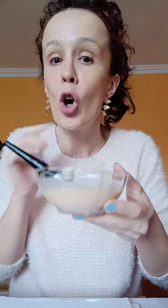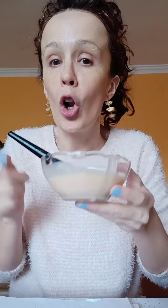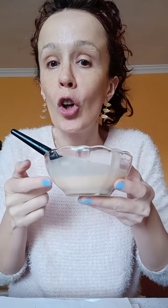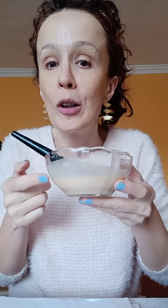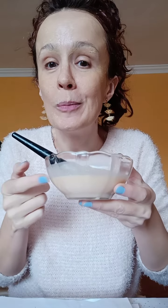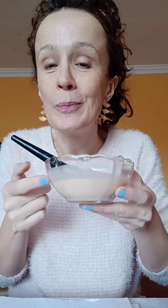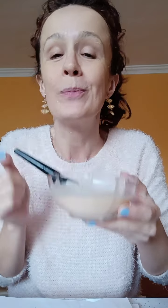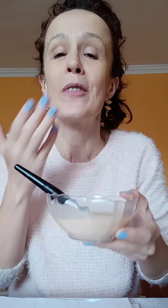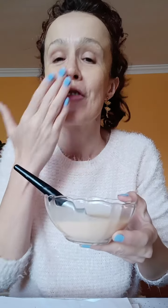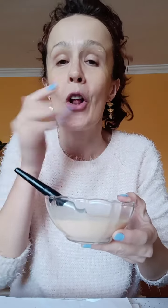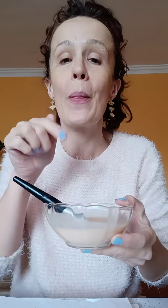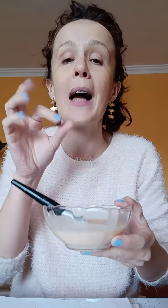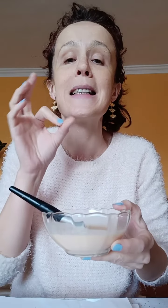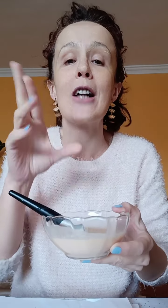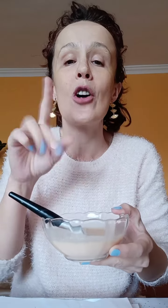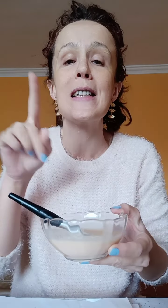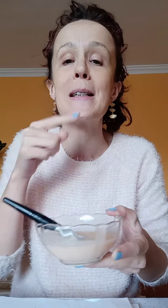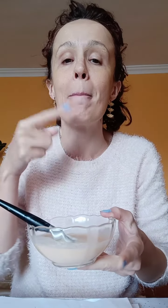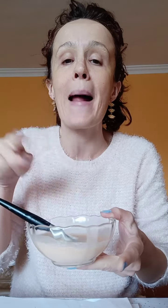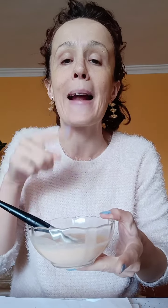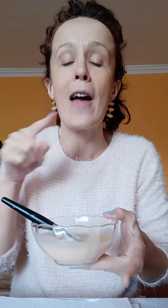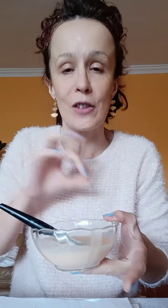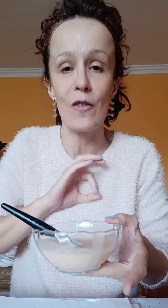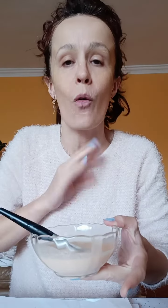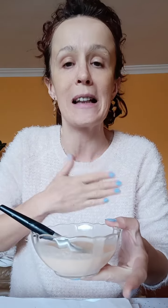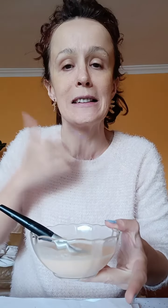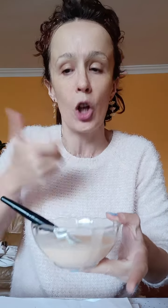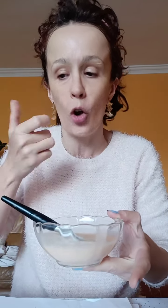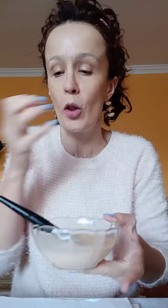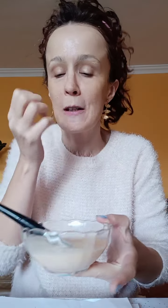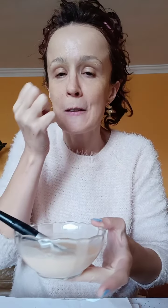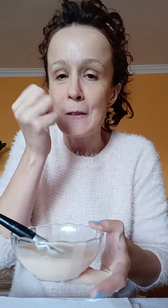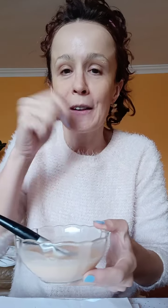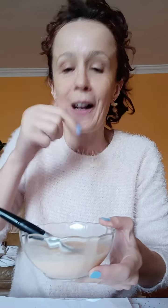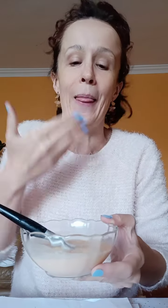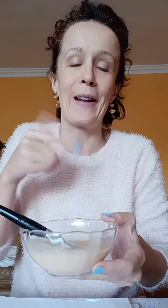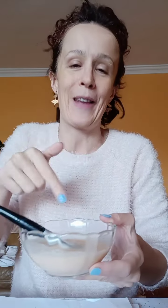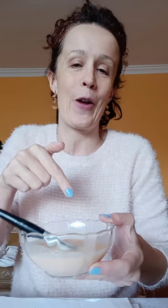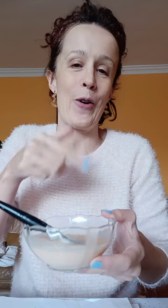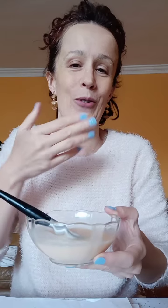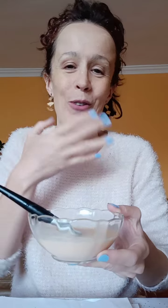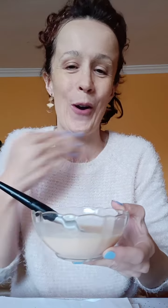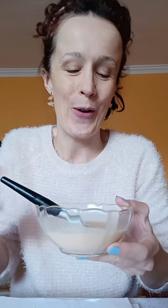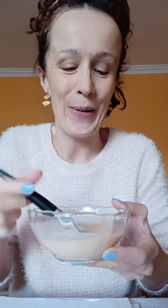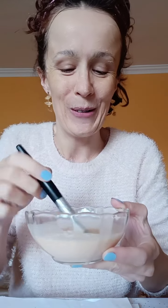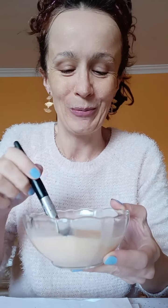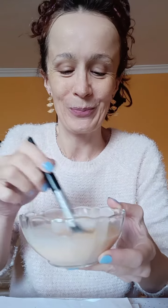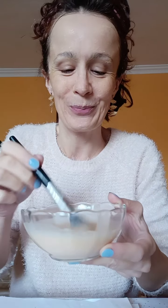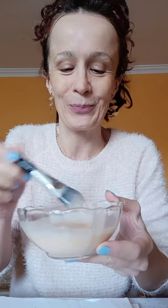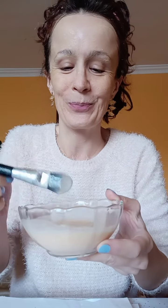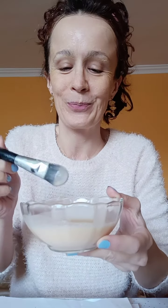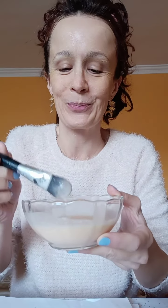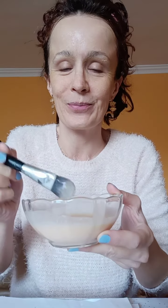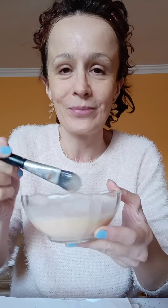Kolor wygląda tak, marchewki właśnie robią do tego koloru.